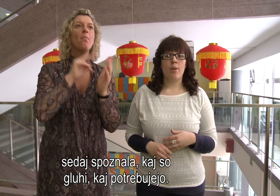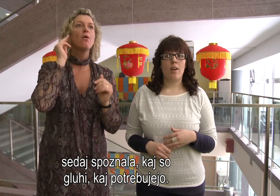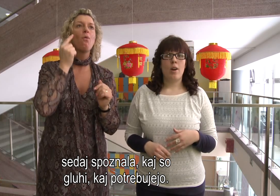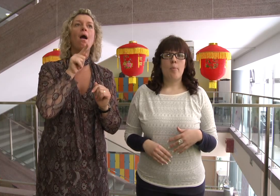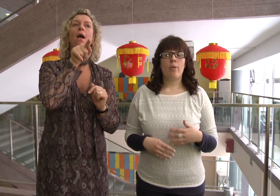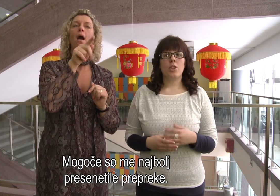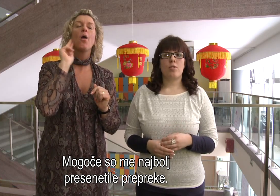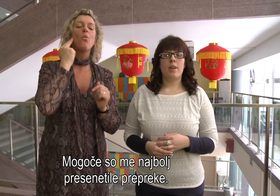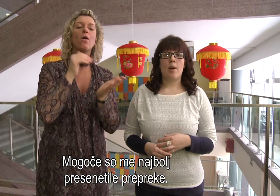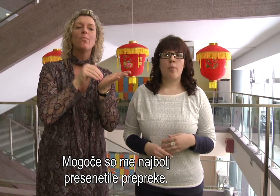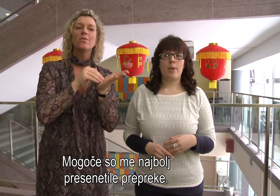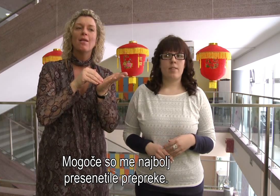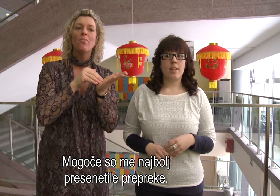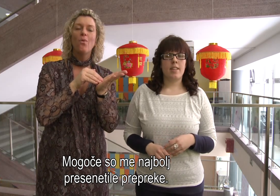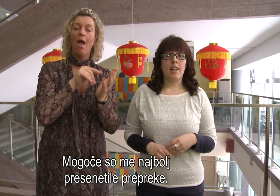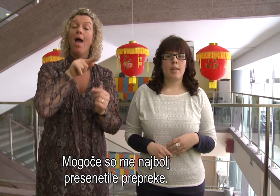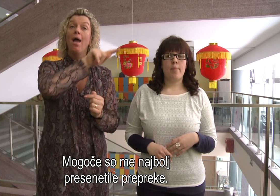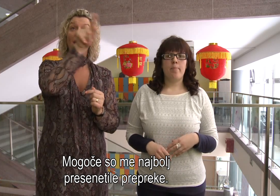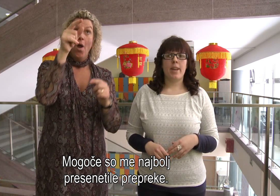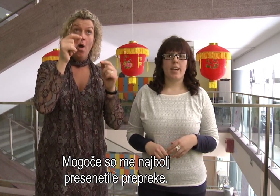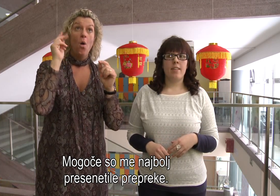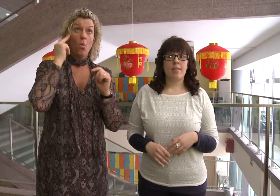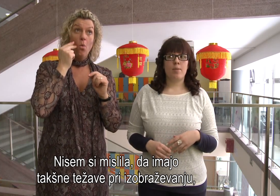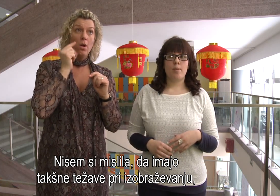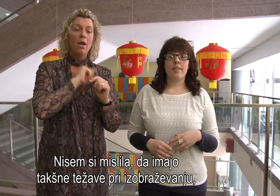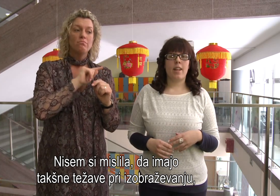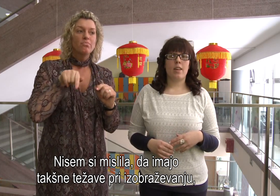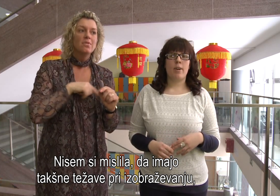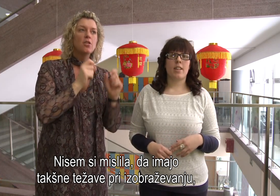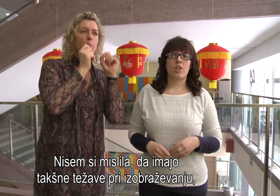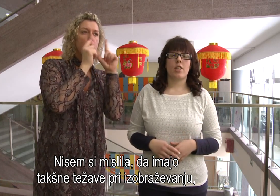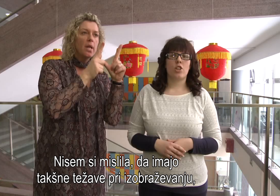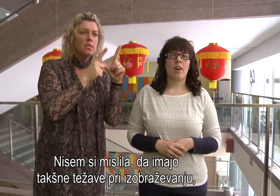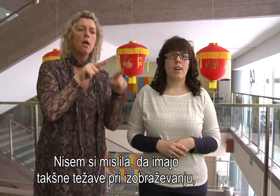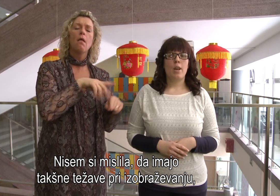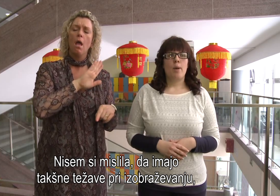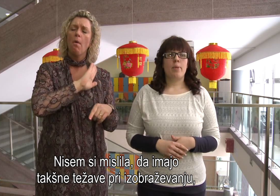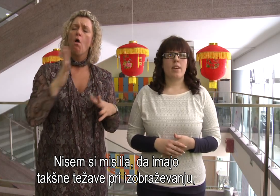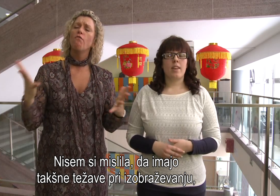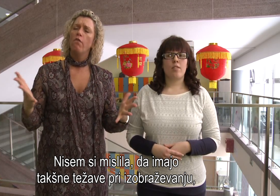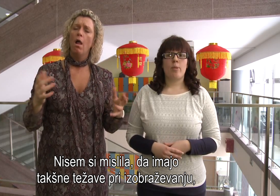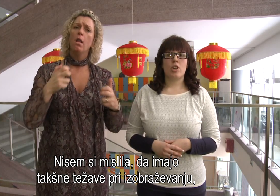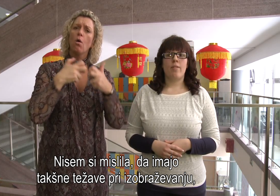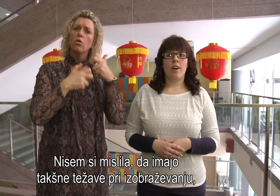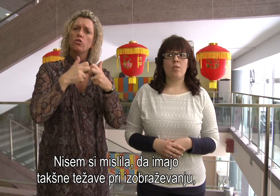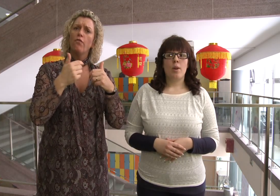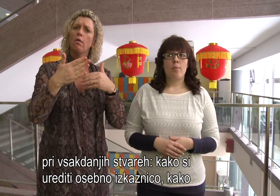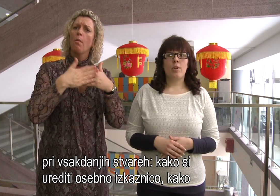potrebujejo. Mogoče so me najbolj presenetile te prepreke. Nisem si mislila, da imajo takšne težave pri izobraževanju. Mogoče